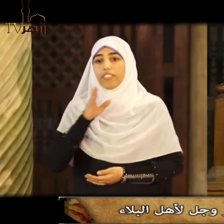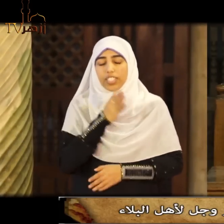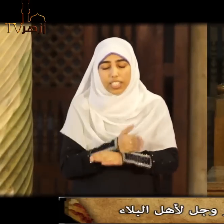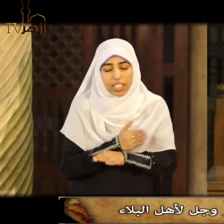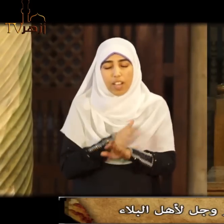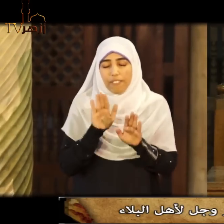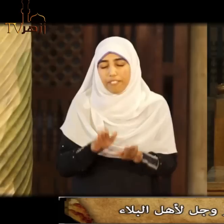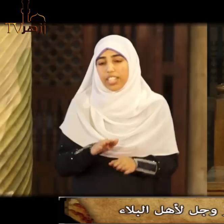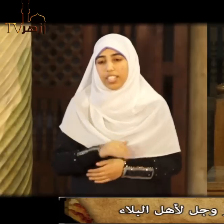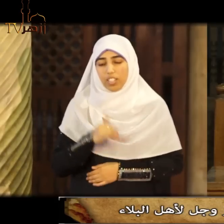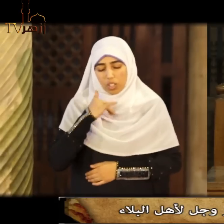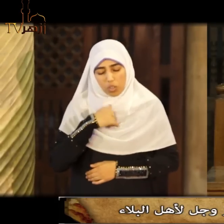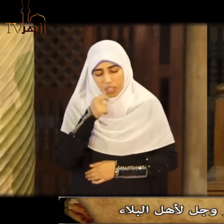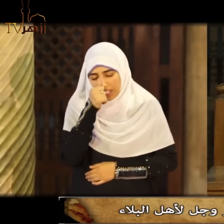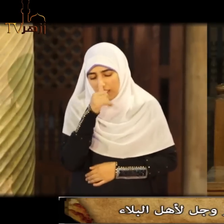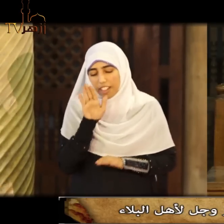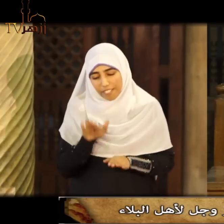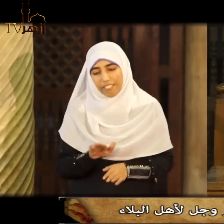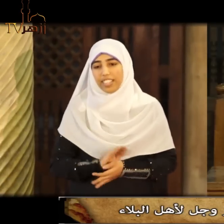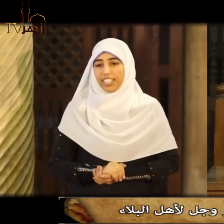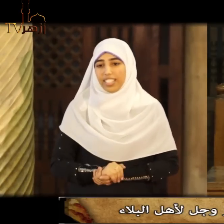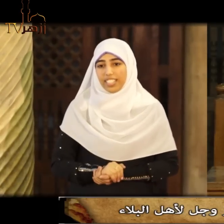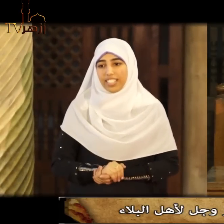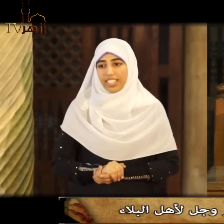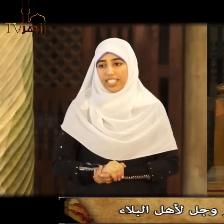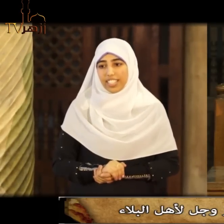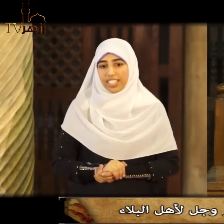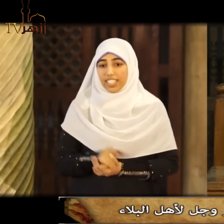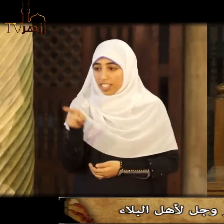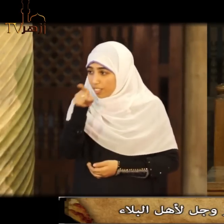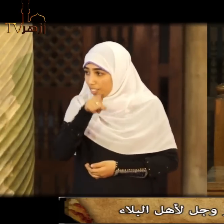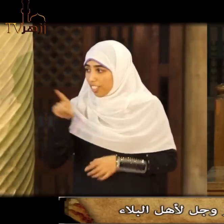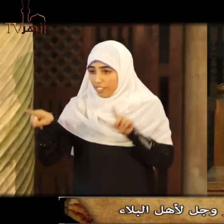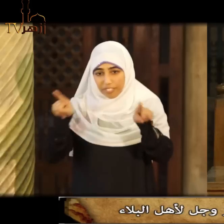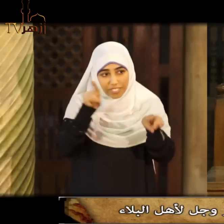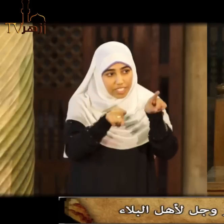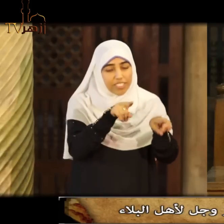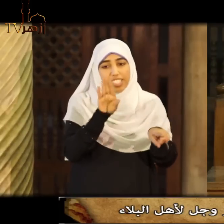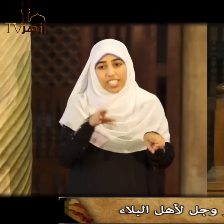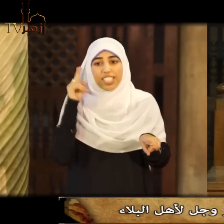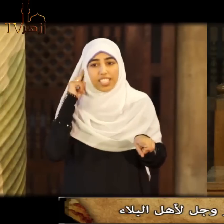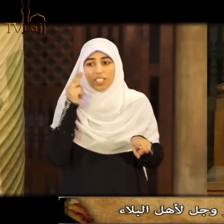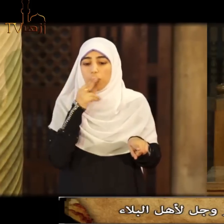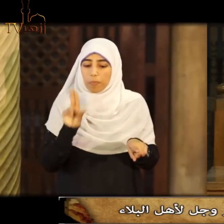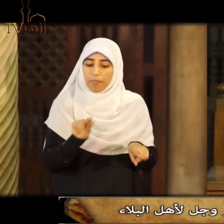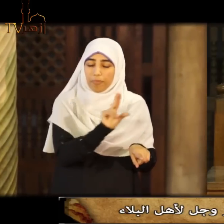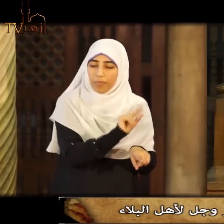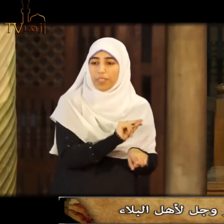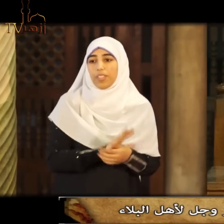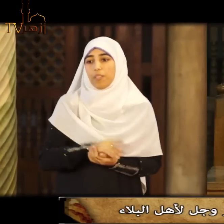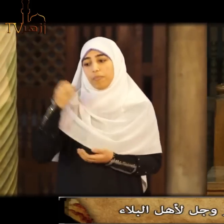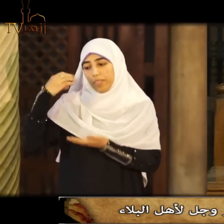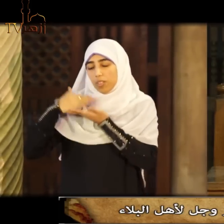فالله اصطفاكم بهذه الصفات أنكم أنكم لا تسمعون، وهذا